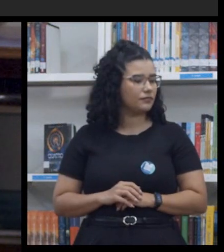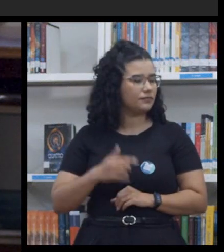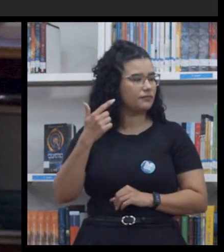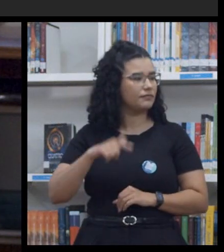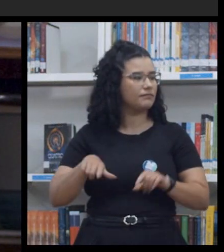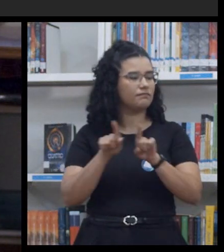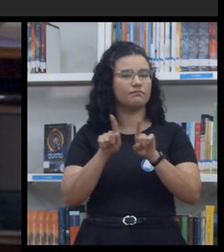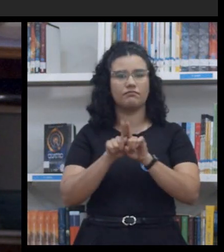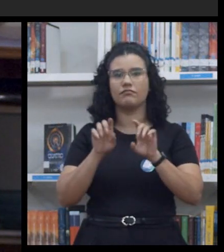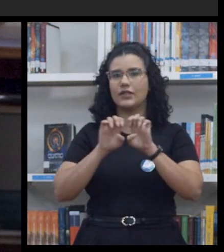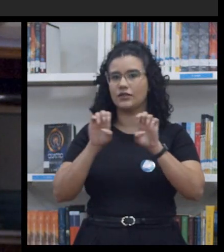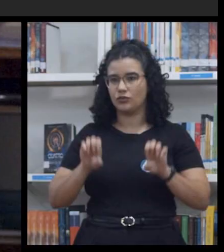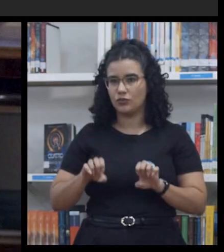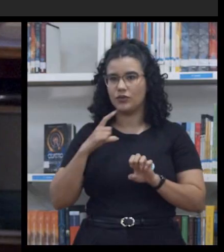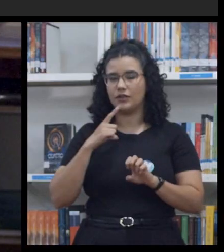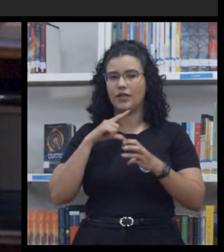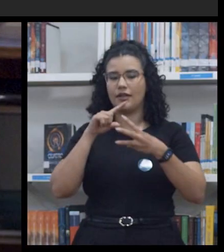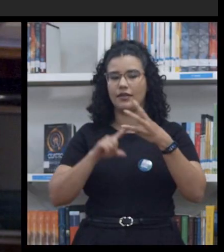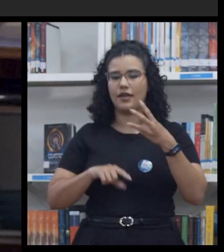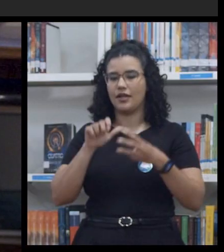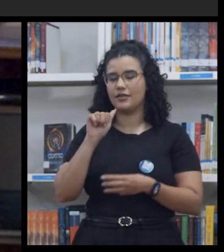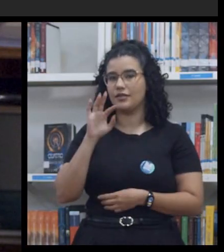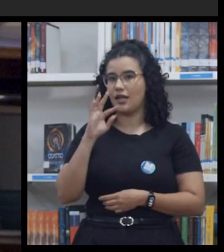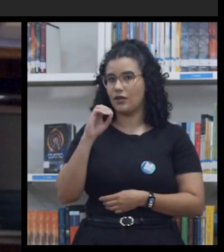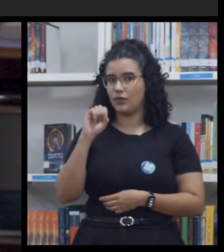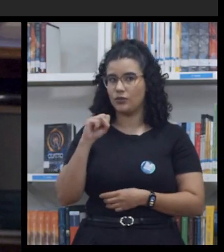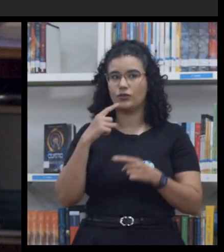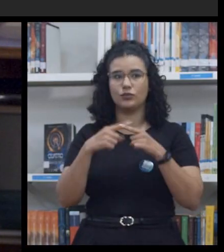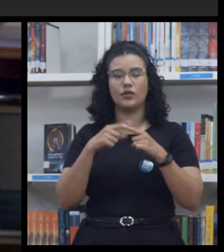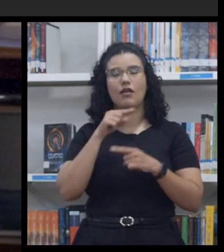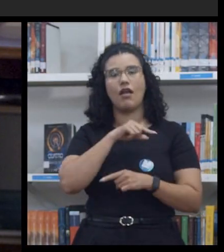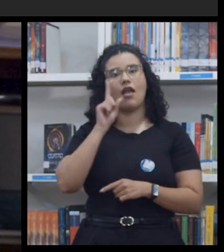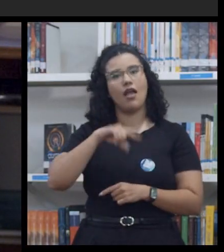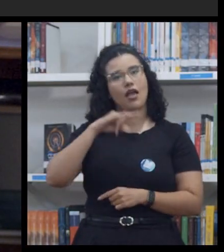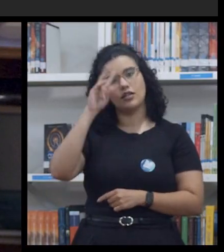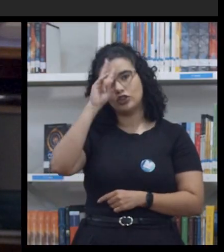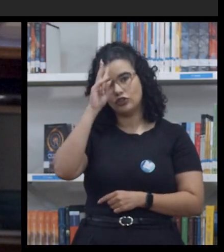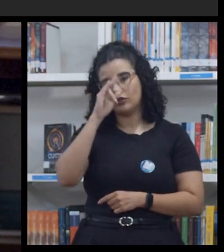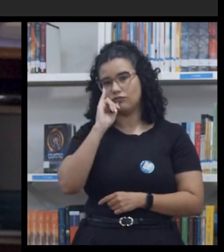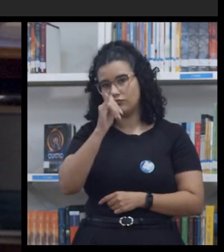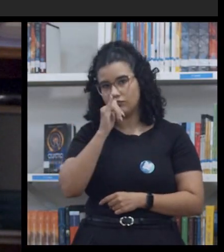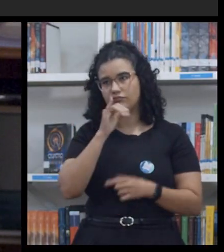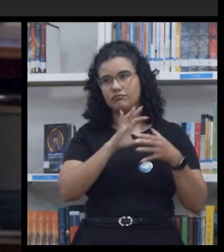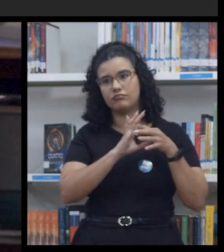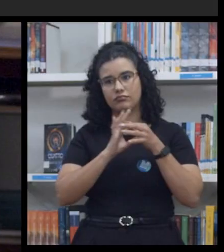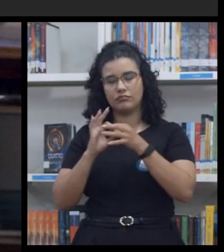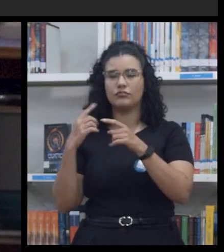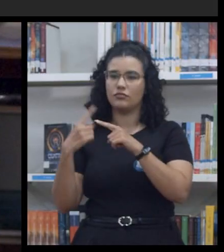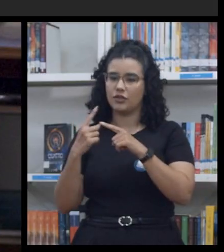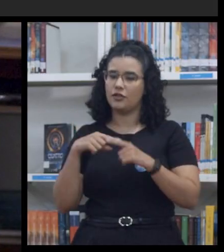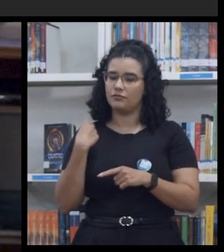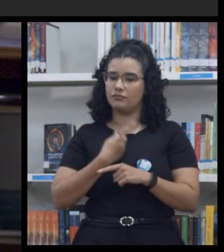E a da estrutura de 3 atos. Que aqui é uma roteirização, que isso também vocês podem